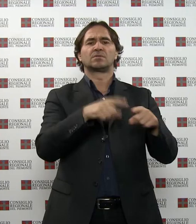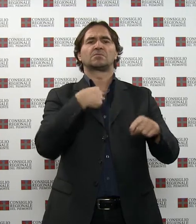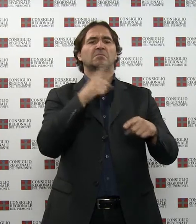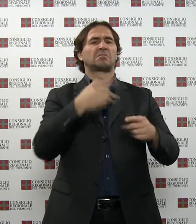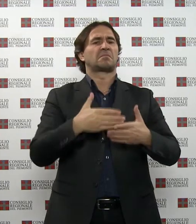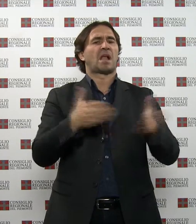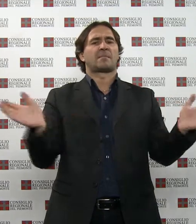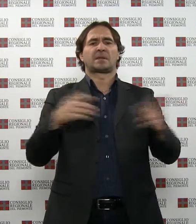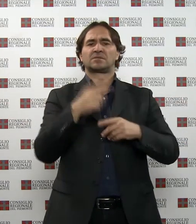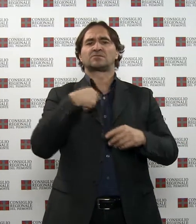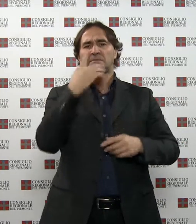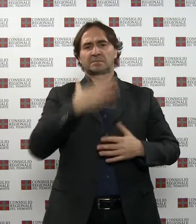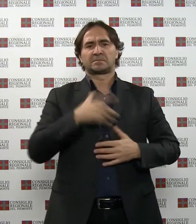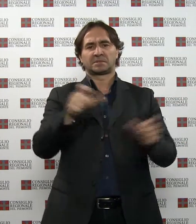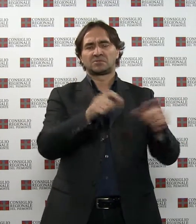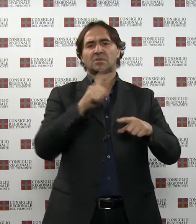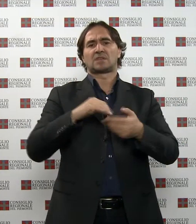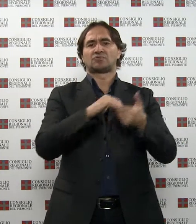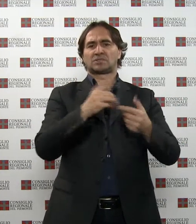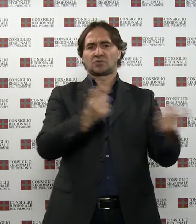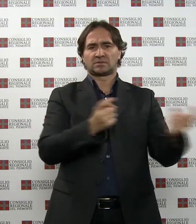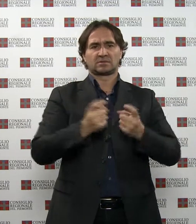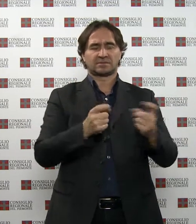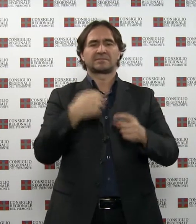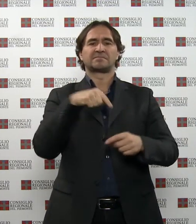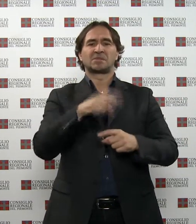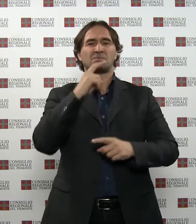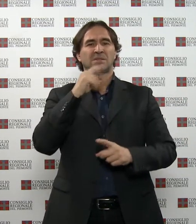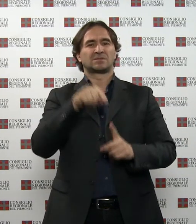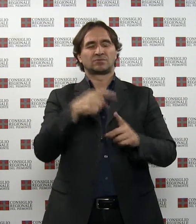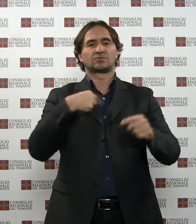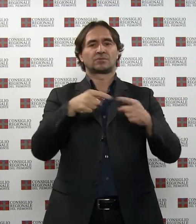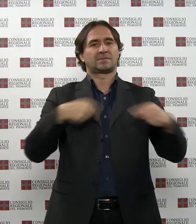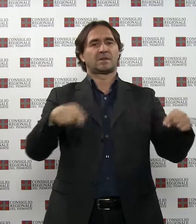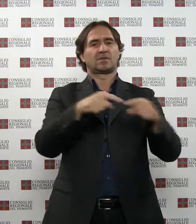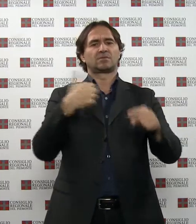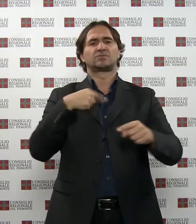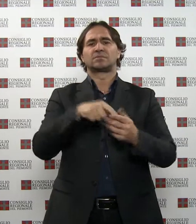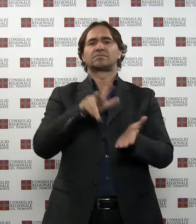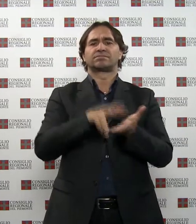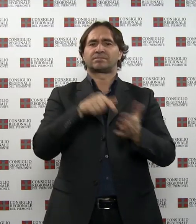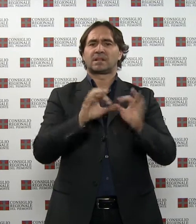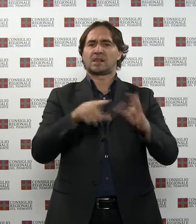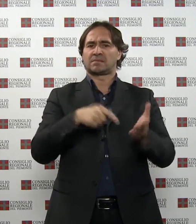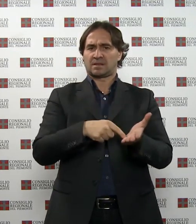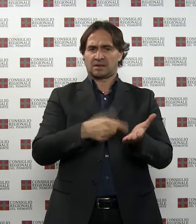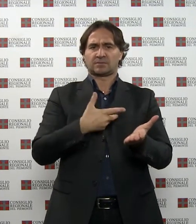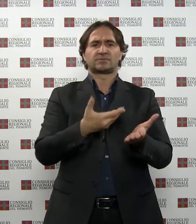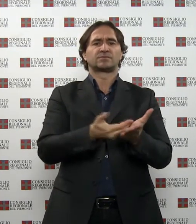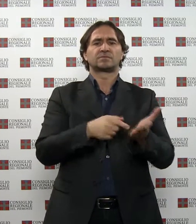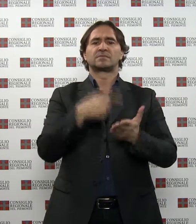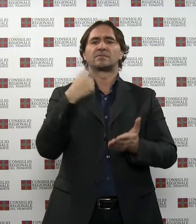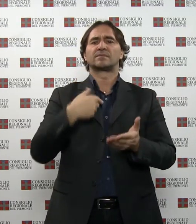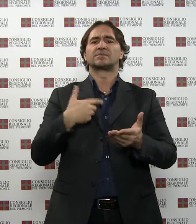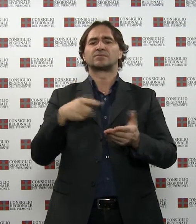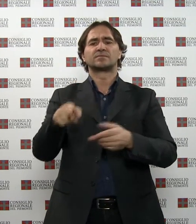associazioni sulla disabilità. Nel pomeriggio, in seduta ordinaria, l'Aula ha approvato la delibera che istituisce il Comitato regionale per i